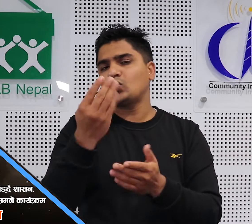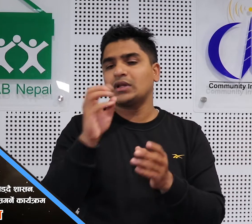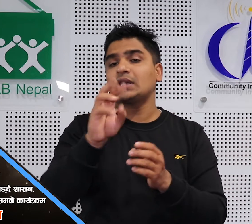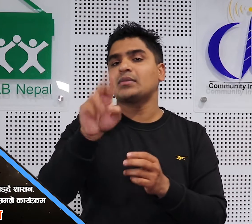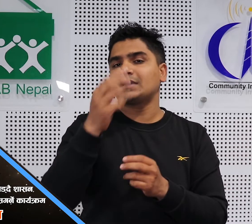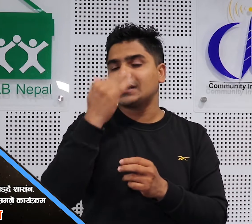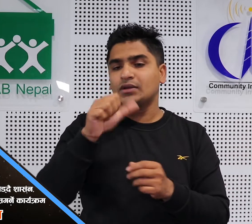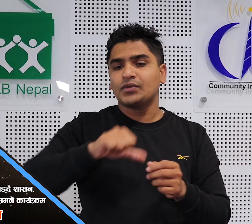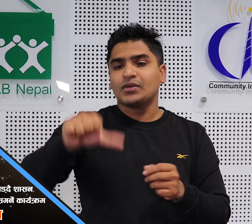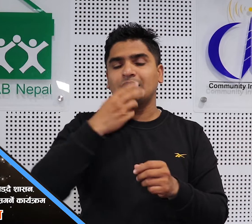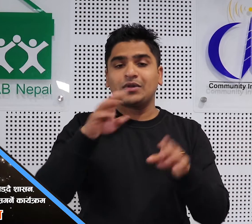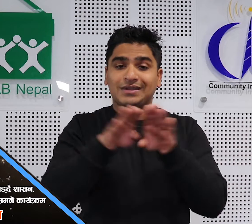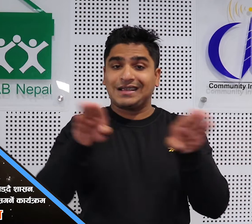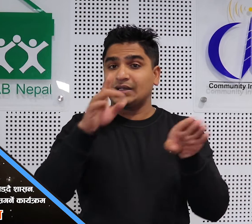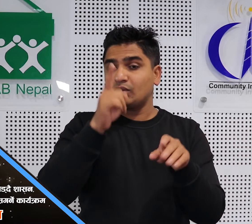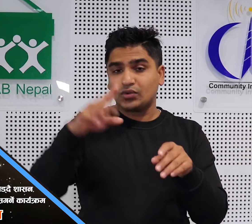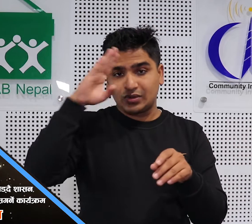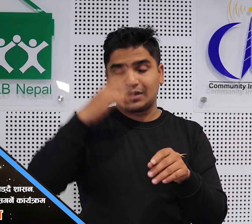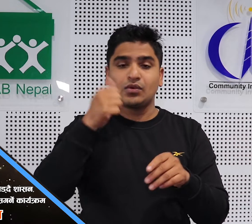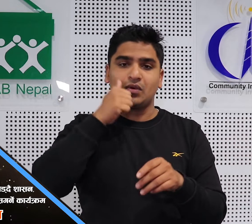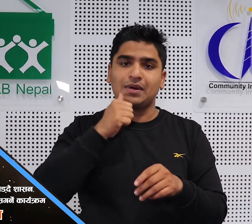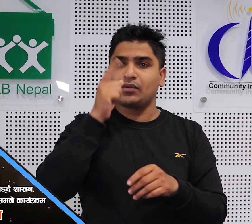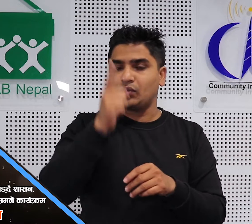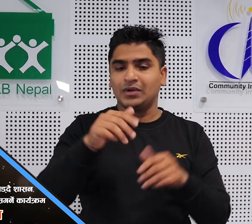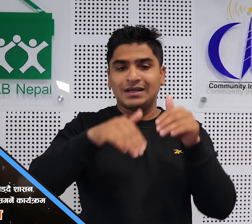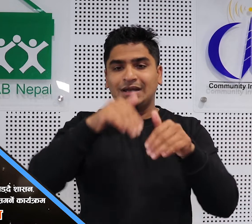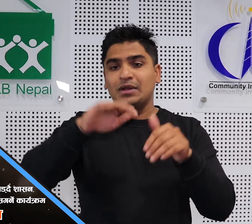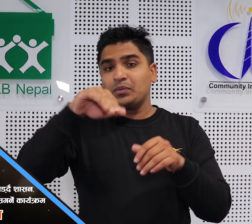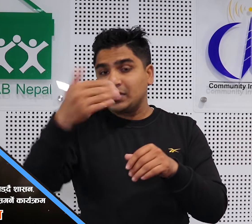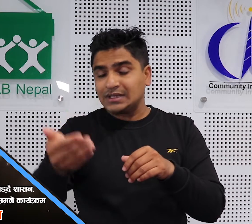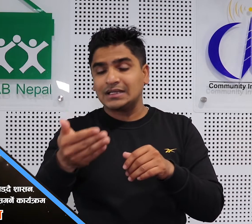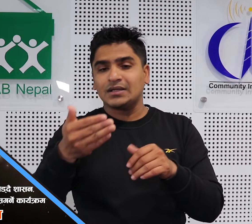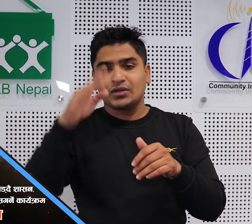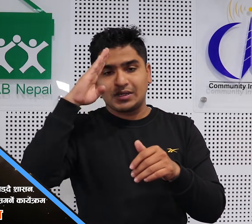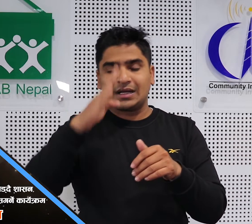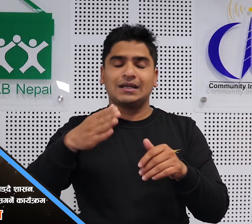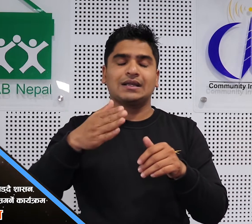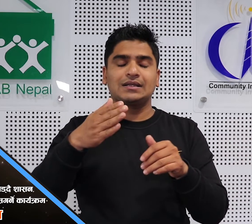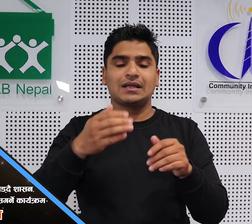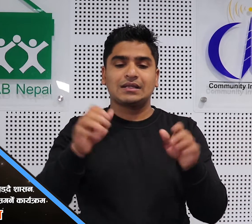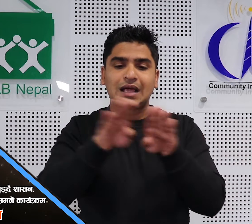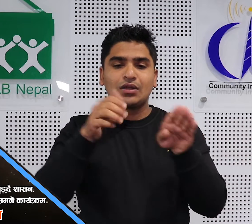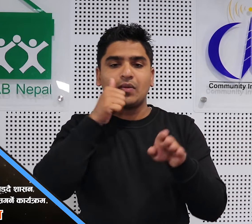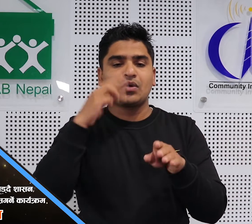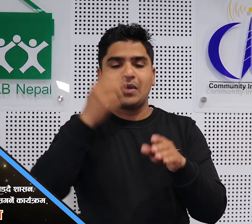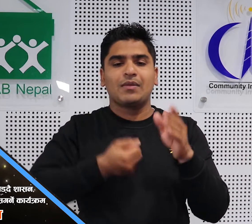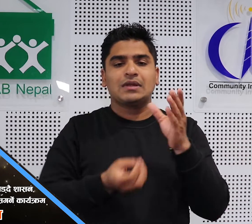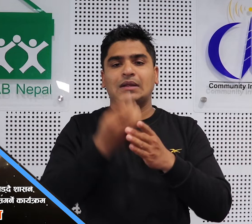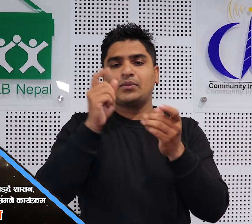किनभने जनता भनेका साझा हुन्, सरकार भनेको अभिभावक हो। निर्वाचन पछाडि सरकारले आफूलाई साझा एउटा अभिभावकको रूपमा आफै स्थापित गर्नुपर्छ भन्ने हाम्रो भनाइ